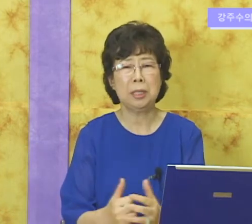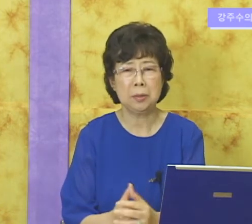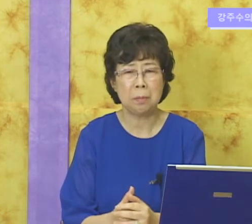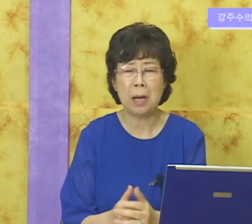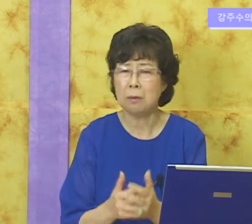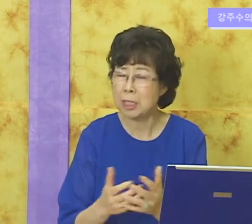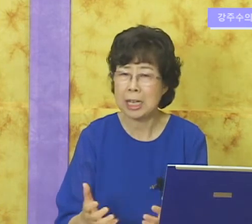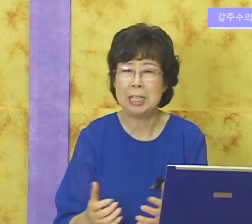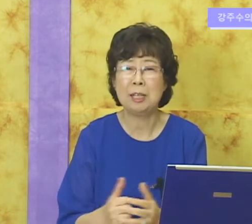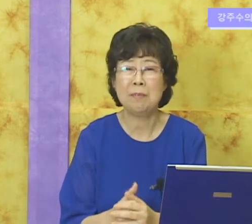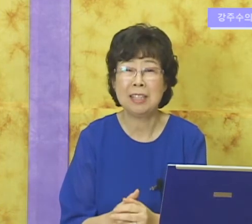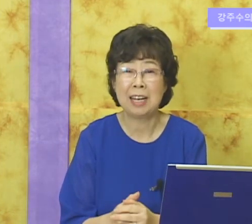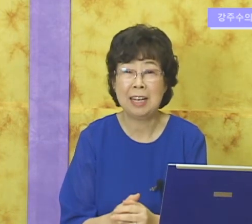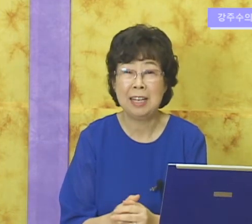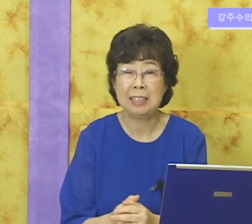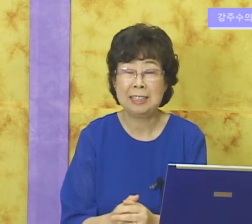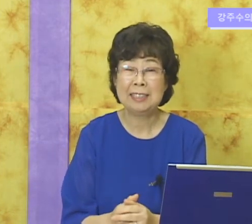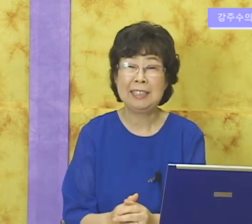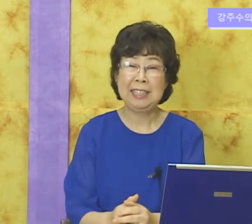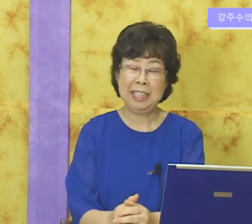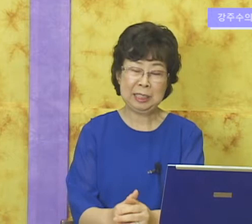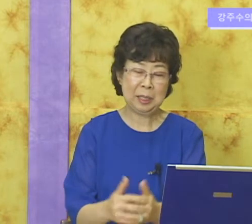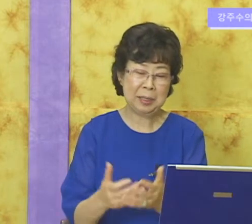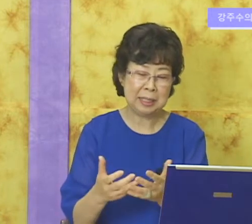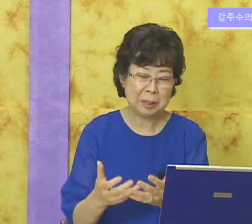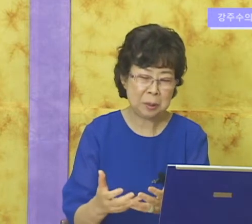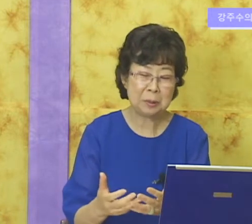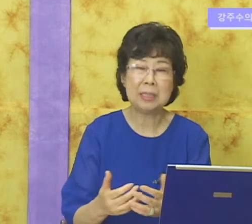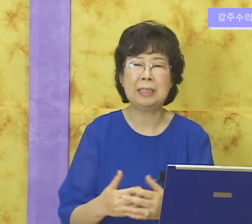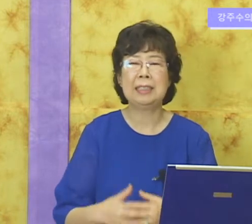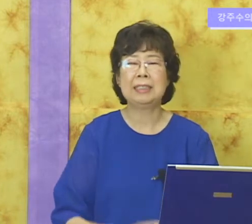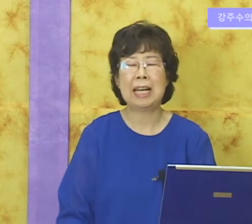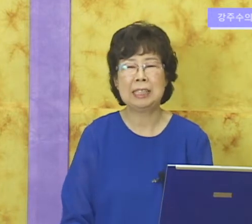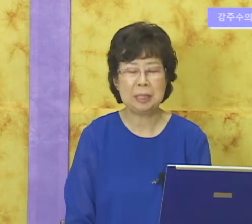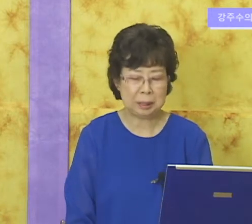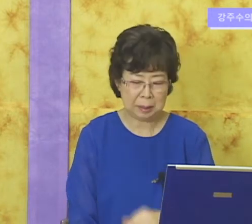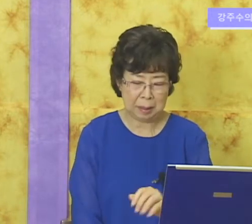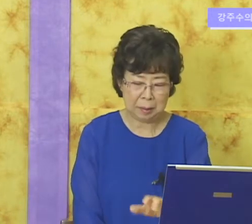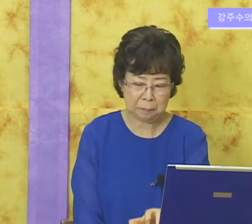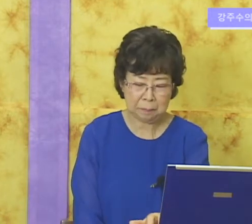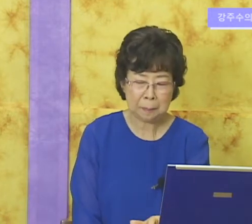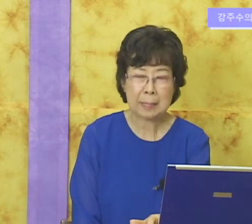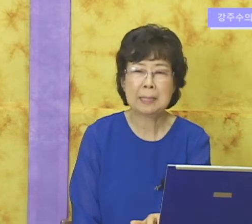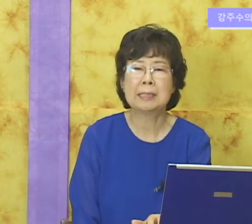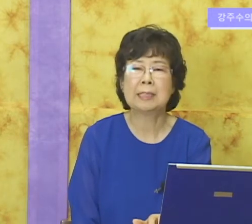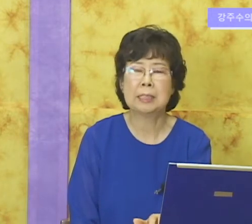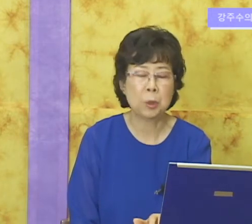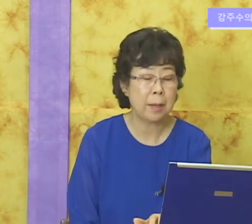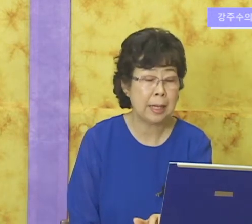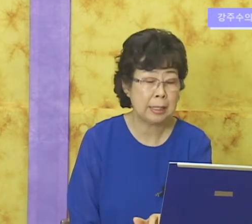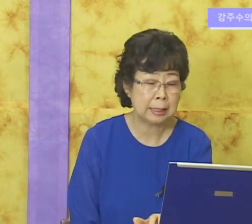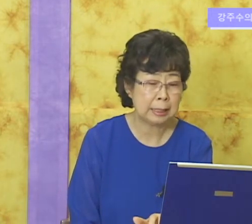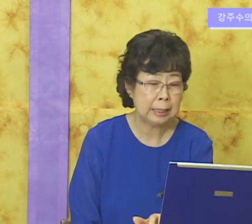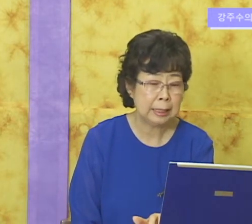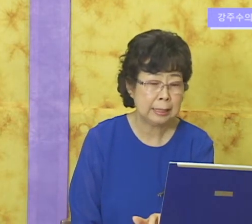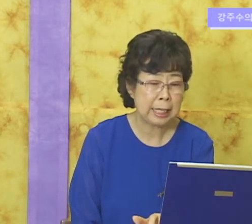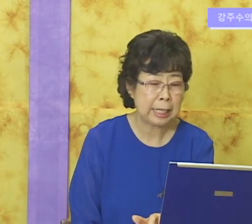되죠. 바로 장애인이 됩니다. 해서 이런 교육들을 잘 시켜서 소외받는